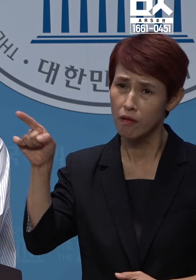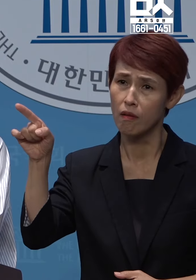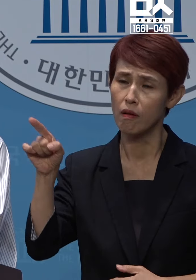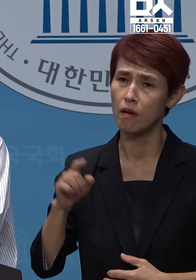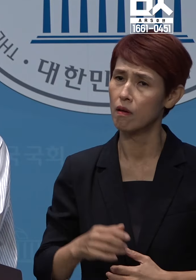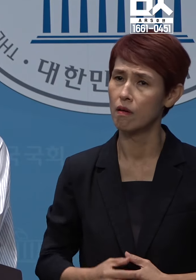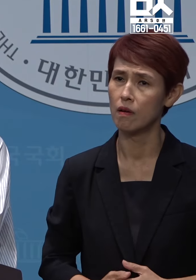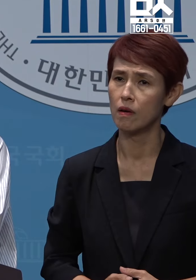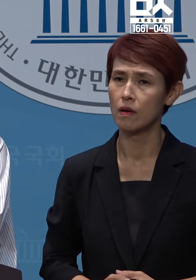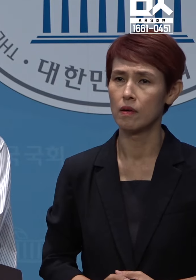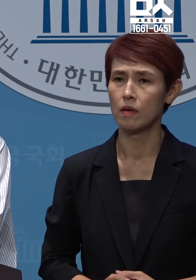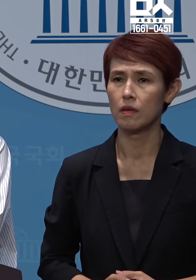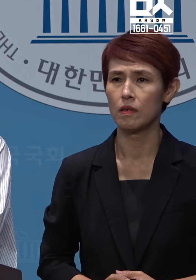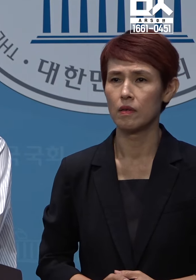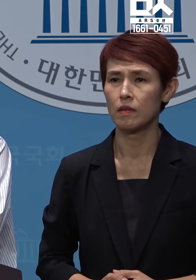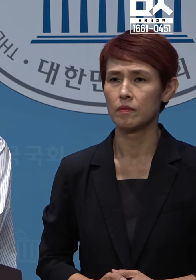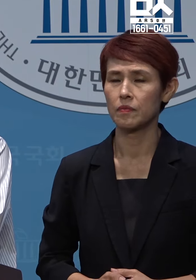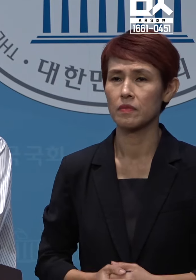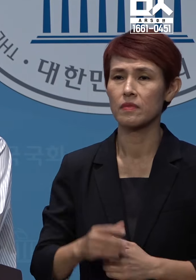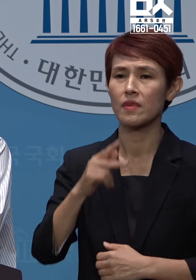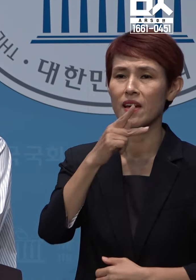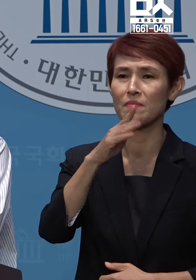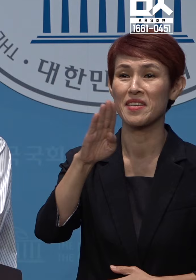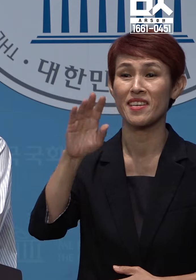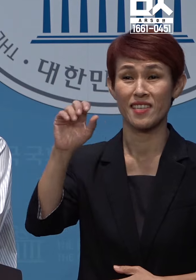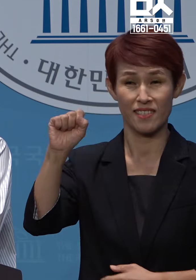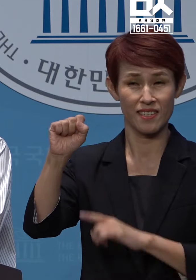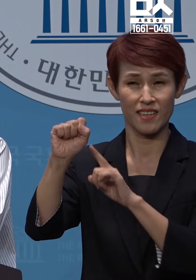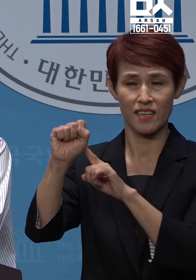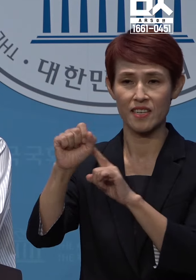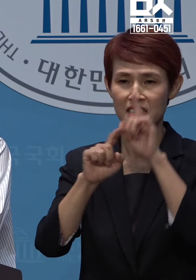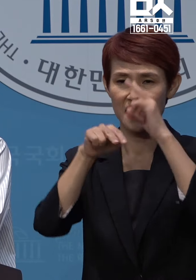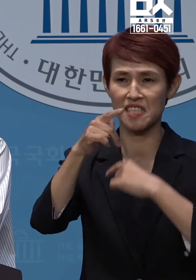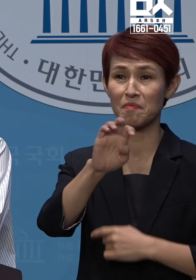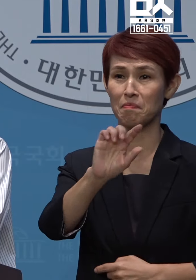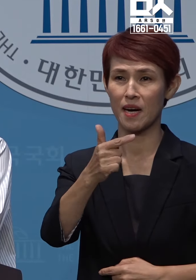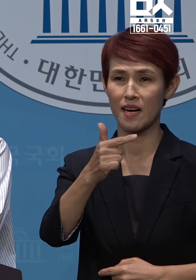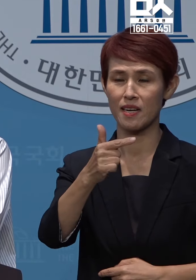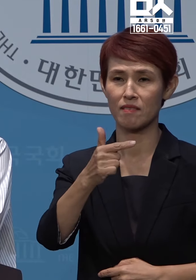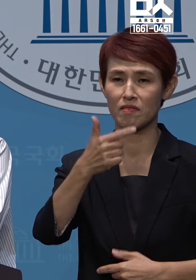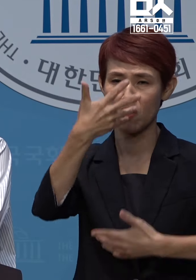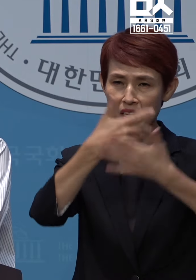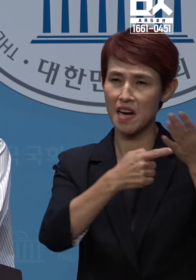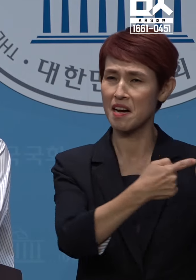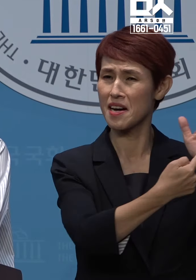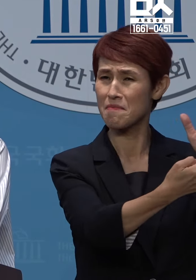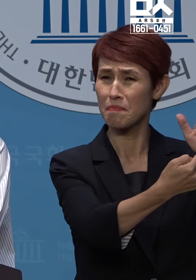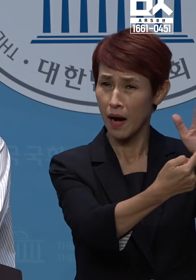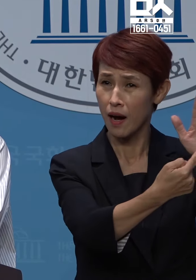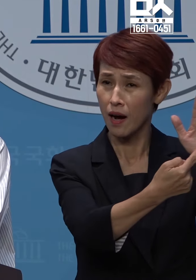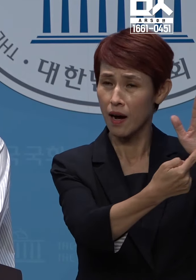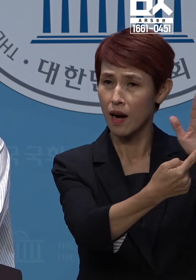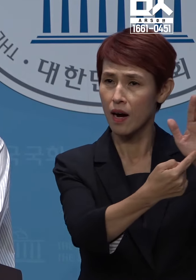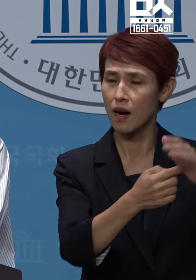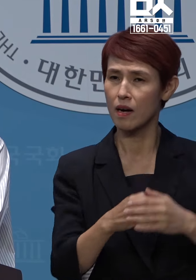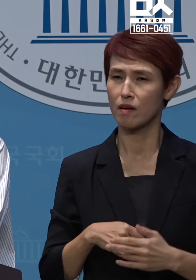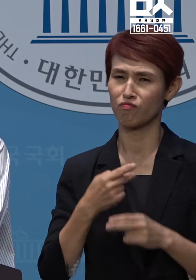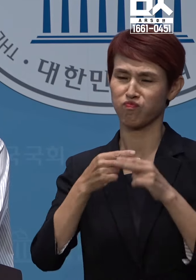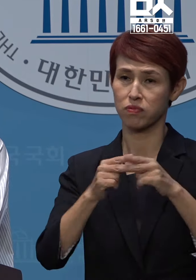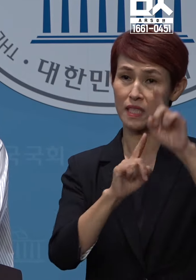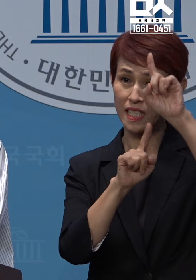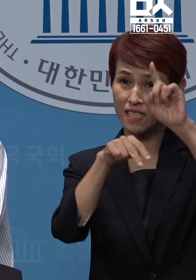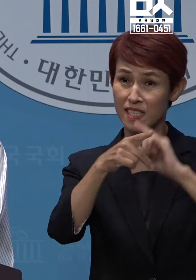없었습니다 전날 땡 방송 KBS 이승만 찬양 영상물을 방송하니 독재자